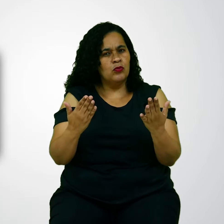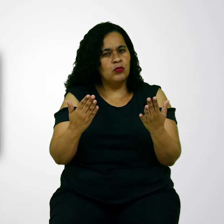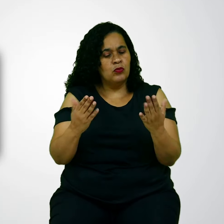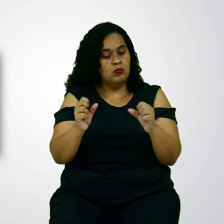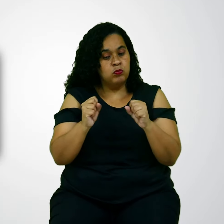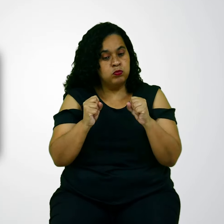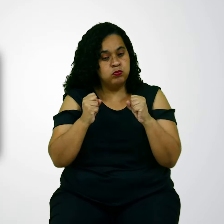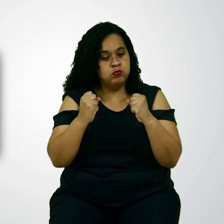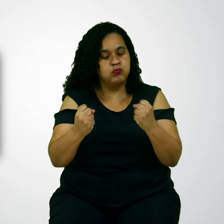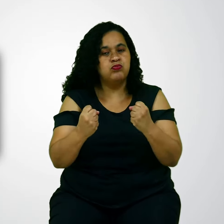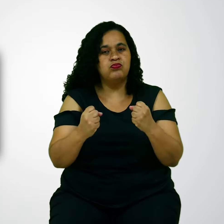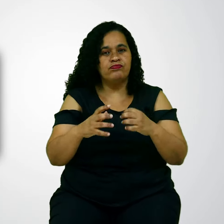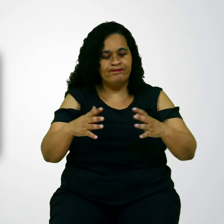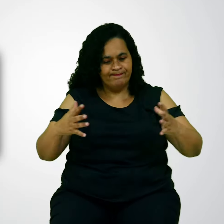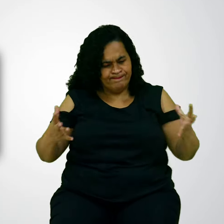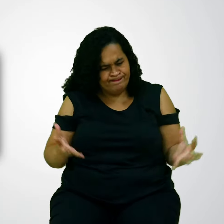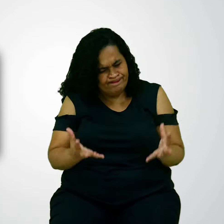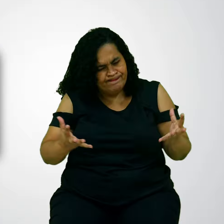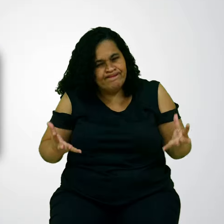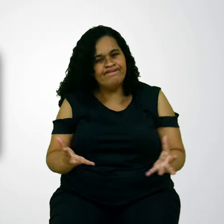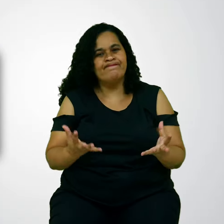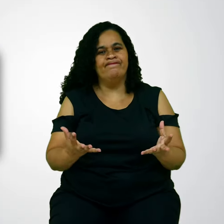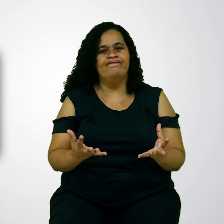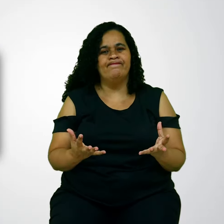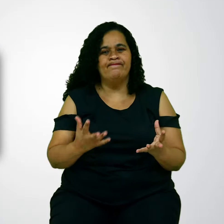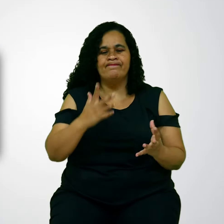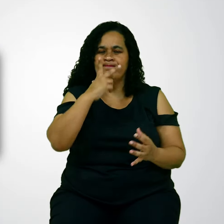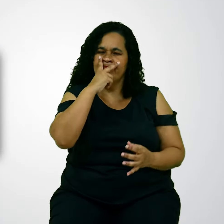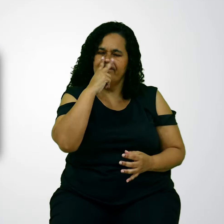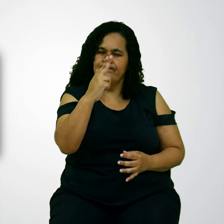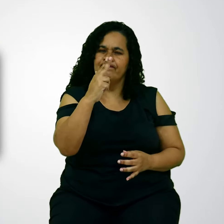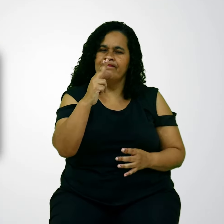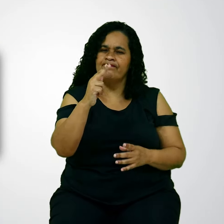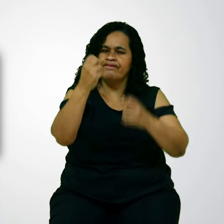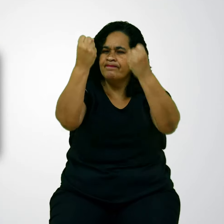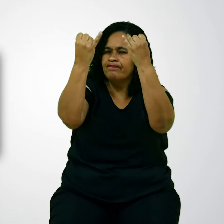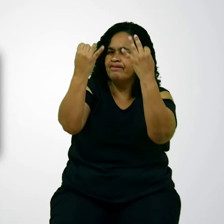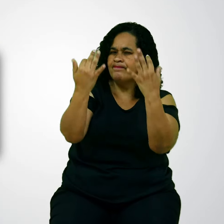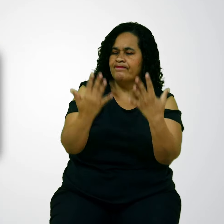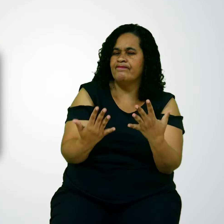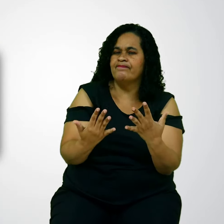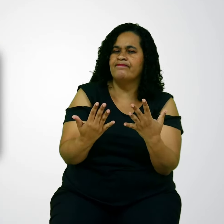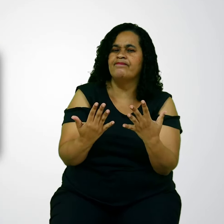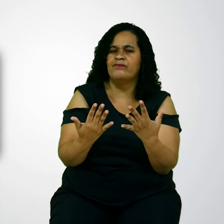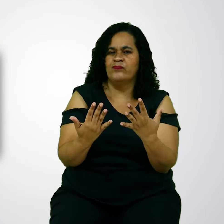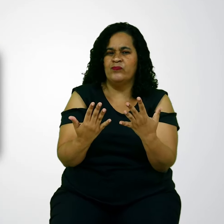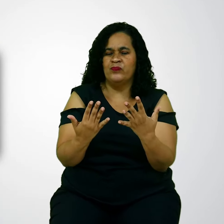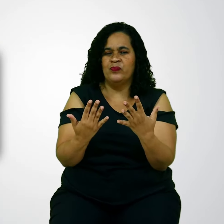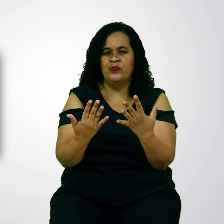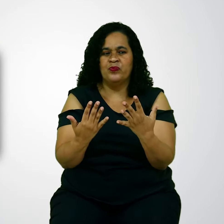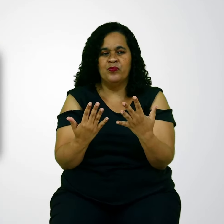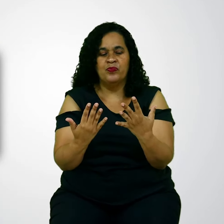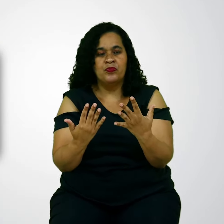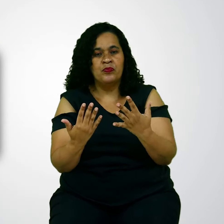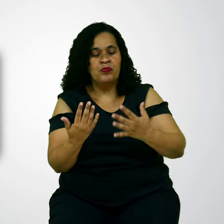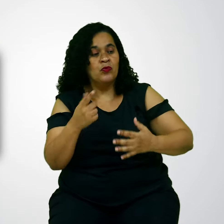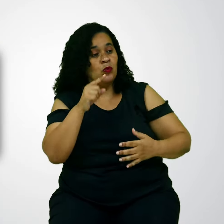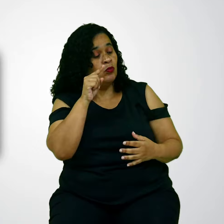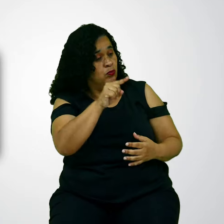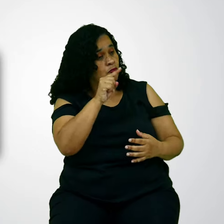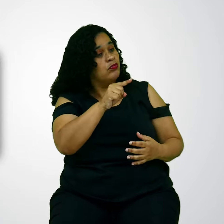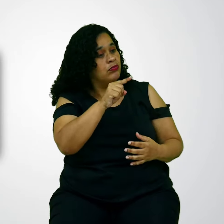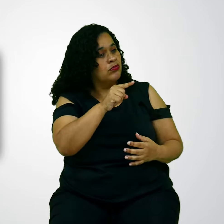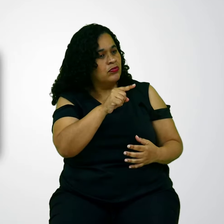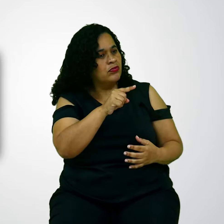motivação? Eu acho que aqui está a chave. A sua motivação, você quer que as pessoas te enxerguem